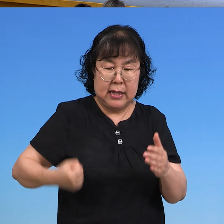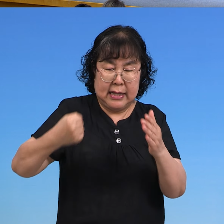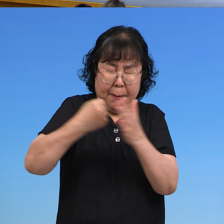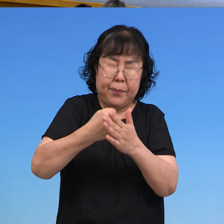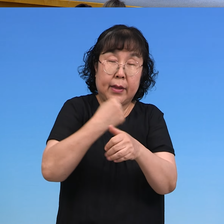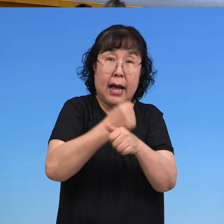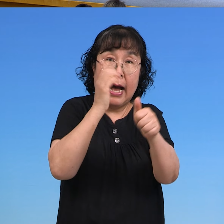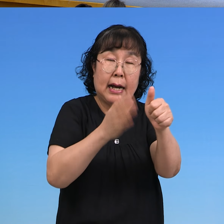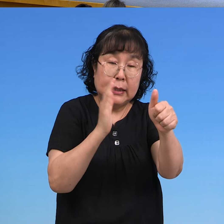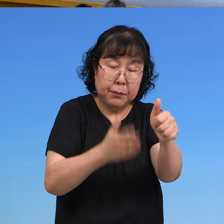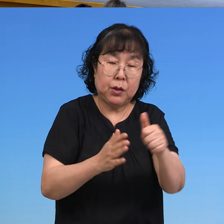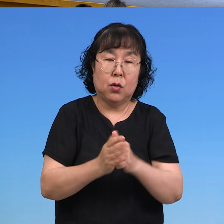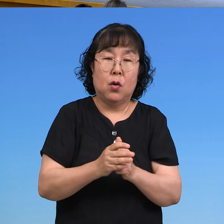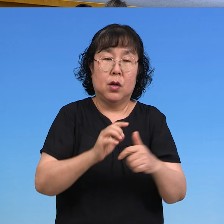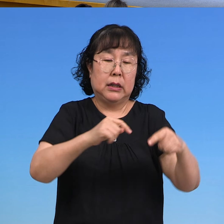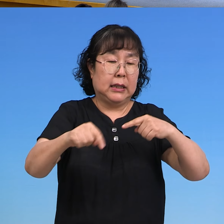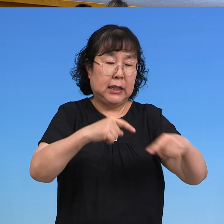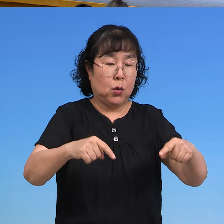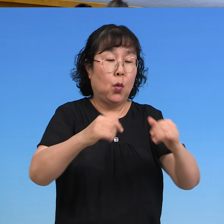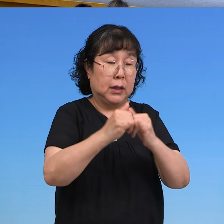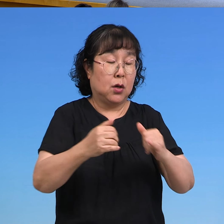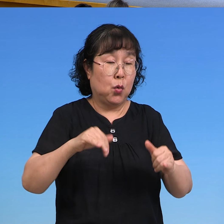테니까 힘내시라고.